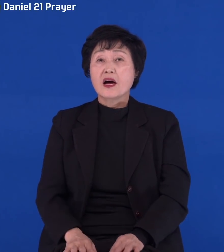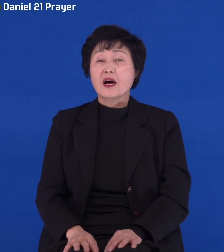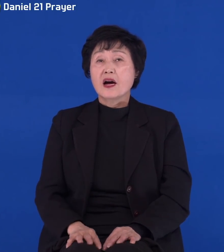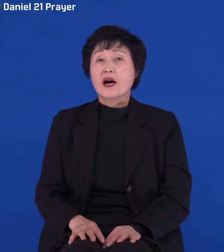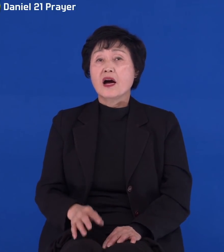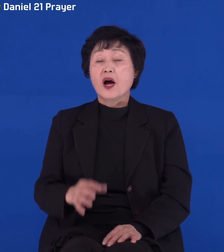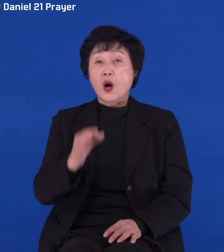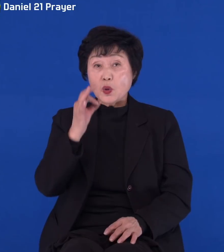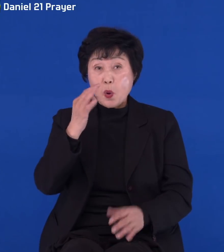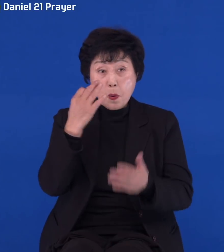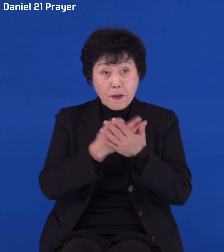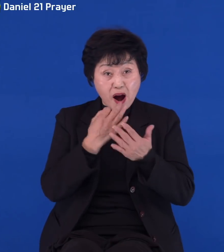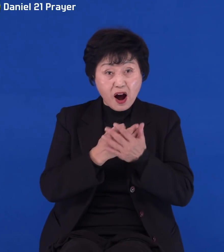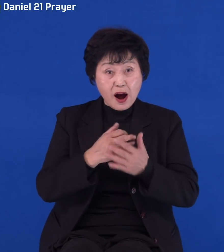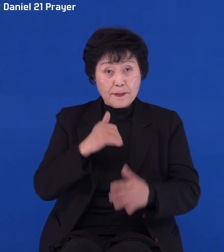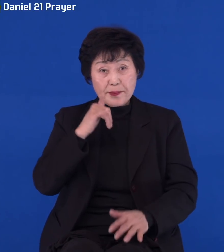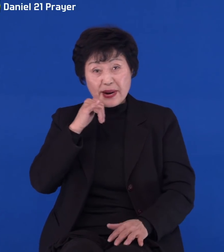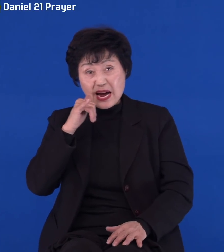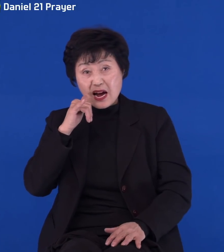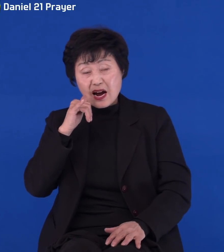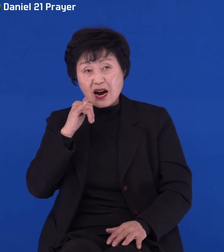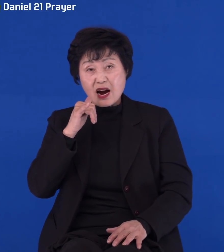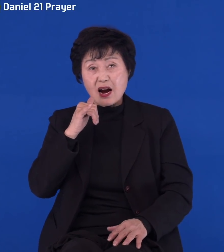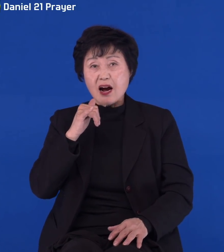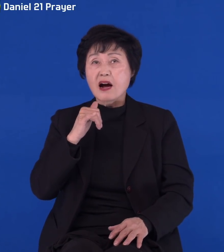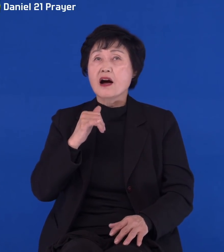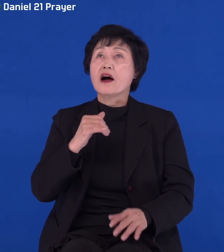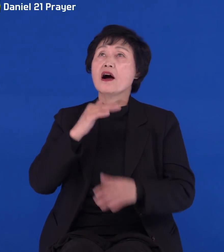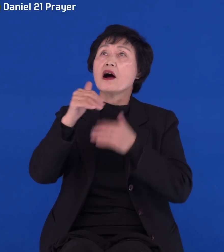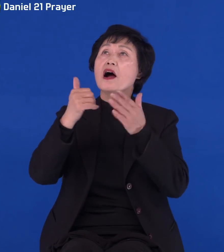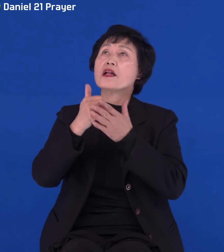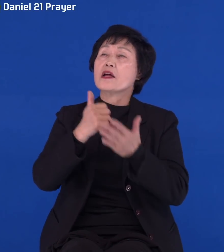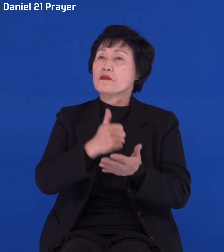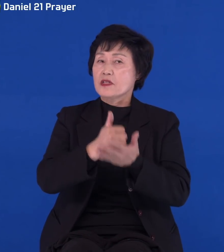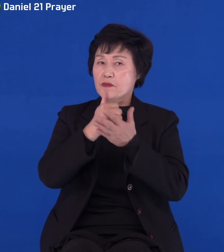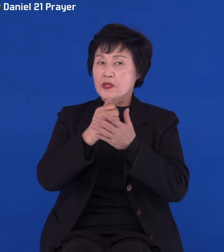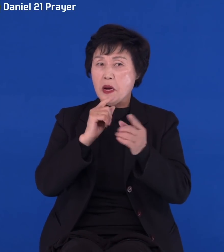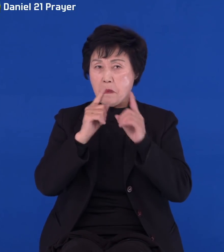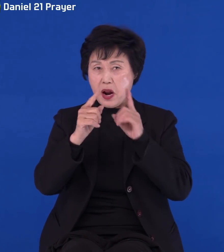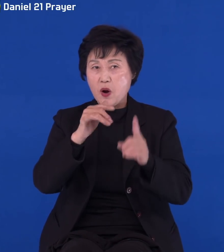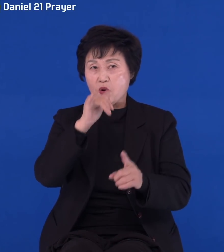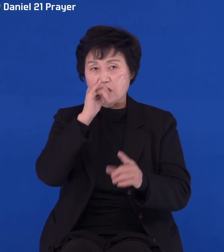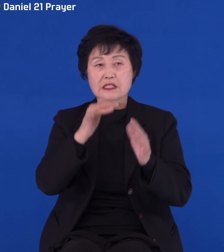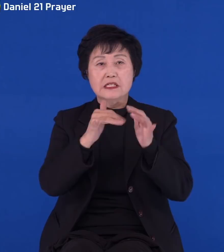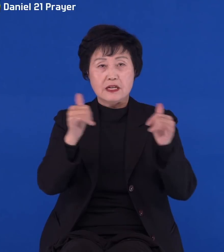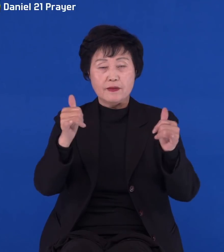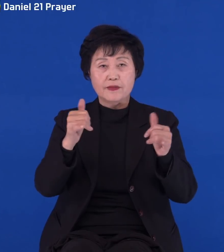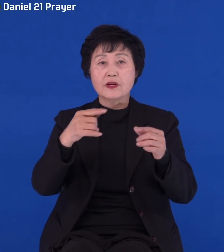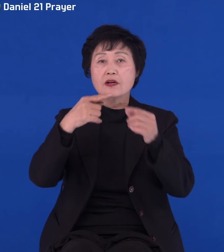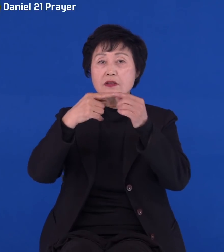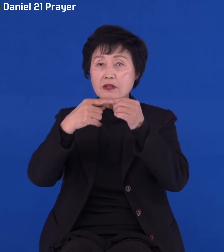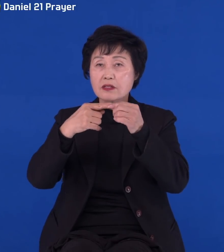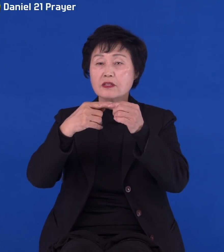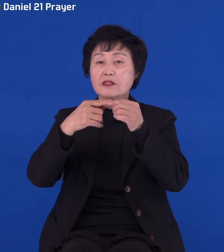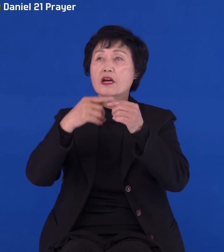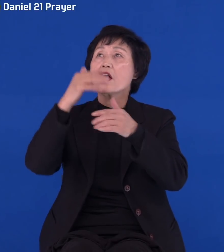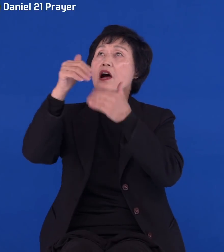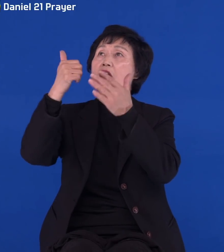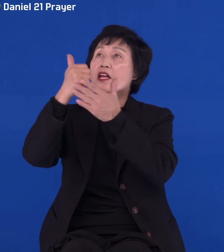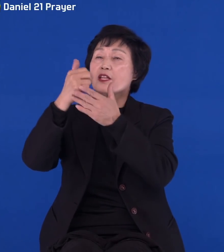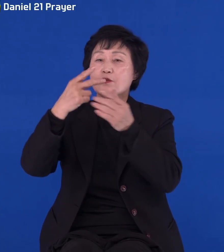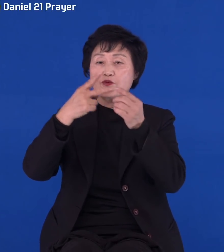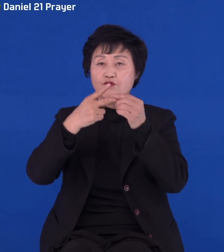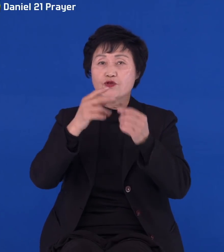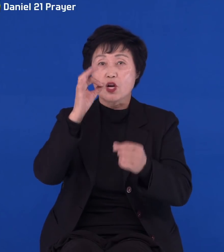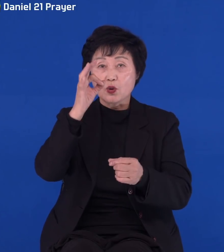즐겨야지. 그러면서 그들은 하나님을 섬긴다고 말한다. 첫째는 하나님, 둘째는 돈이라고 합니다.